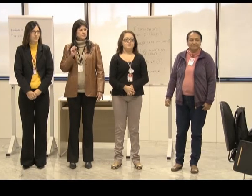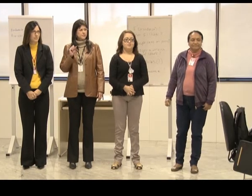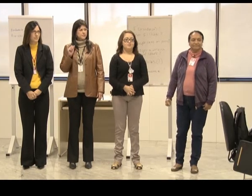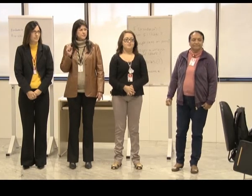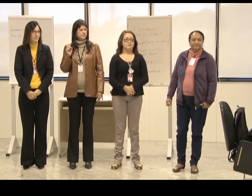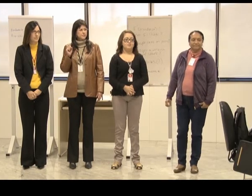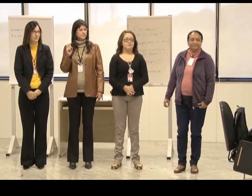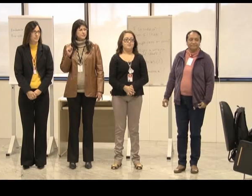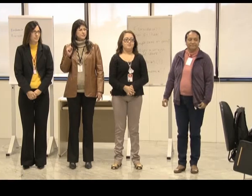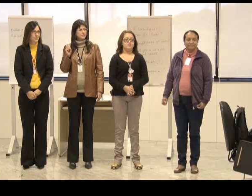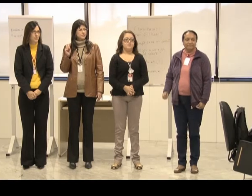10 segundos.